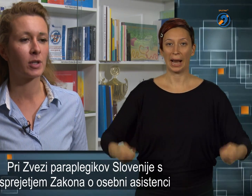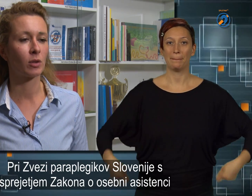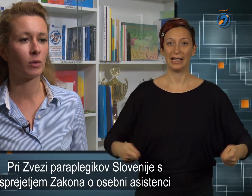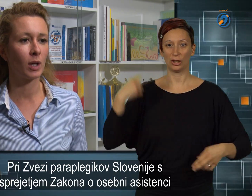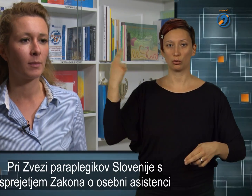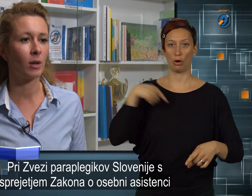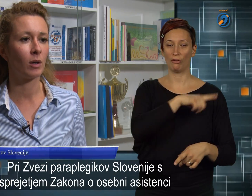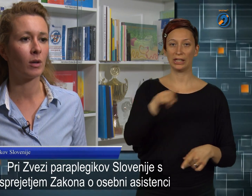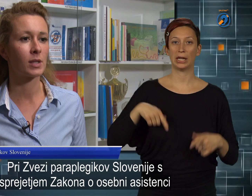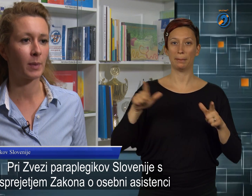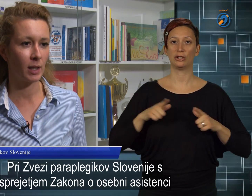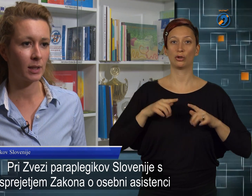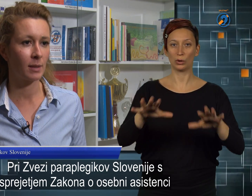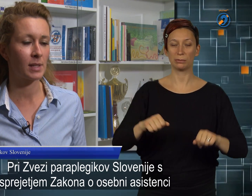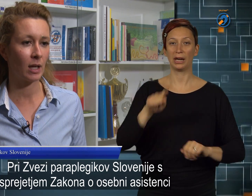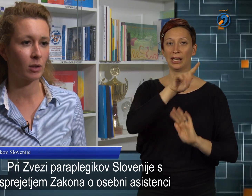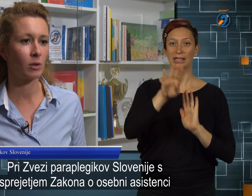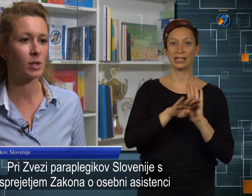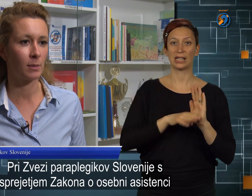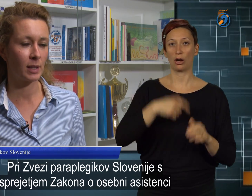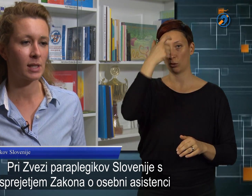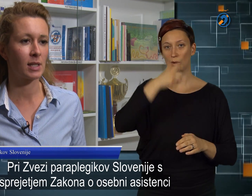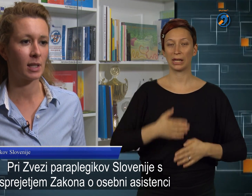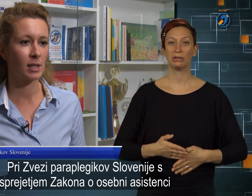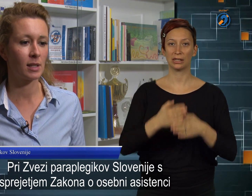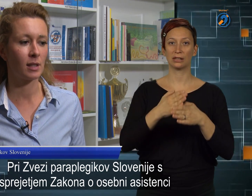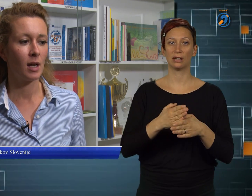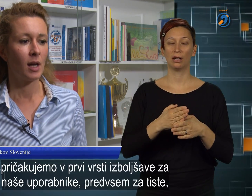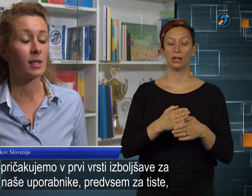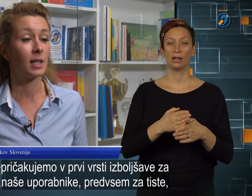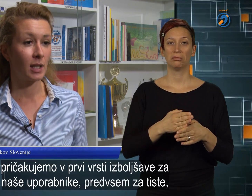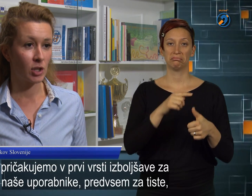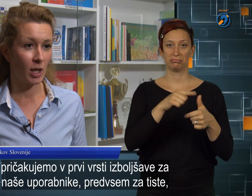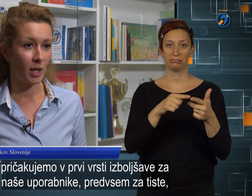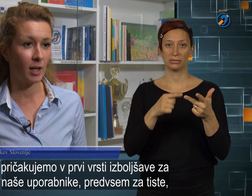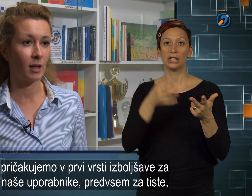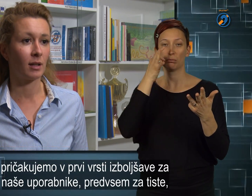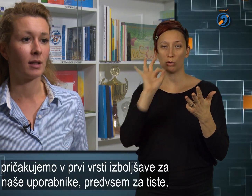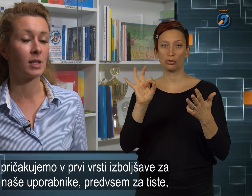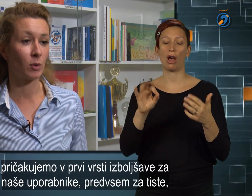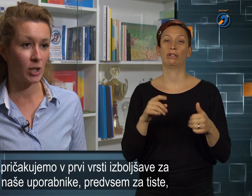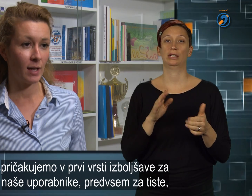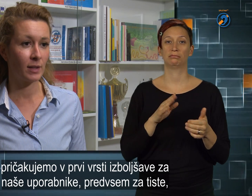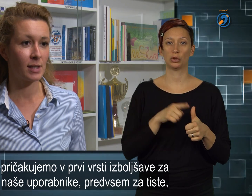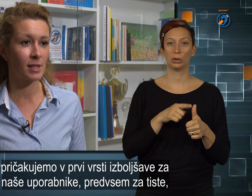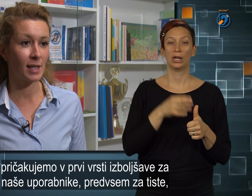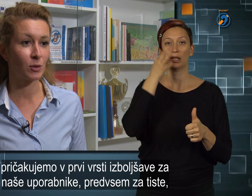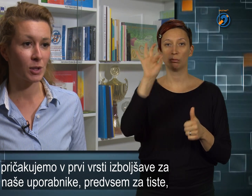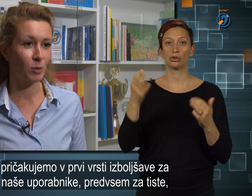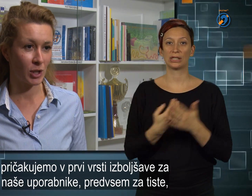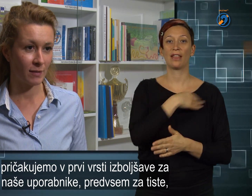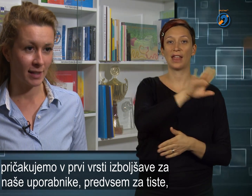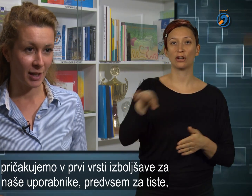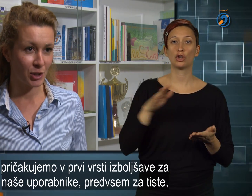Slovenije pričakujemo s sprejetjem zakona o osebni asistenci sledeče izboljšave, in sicer